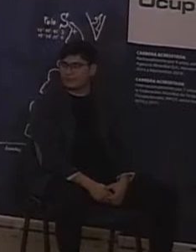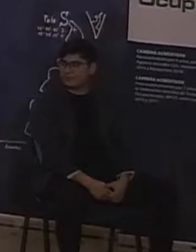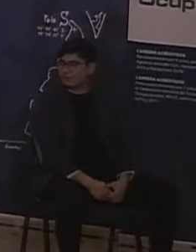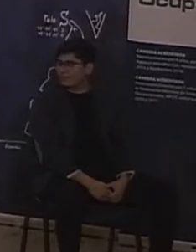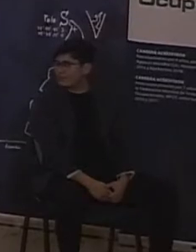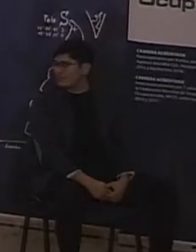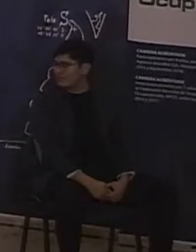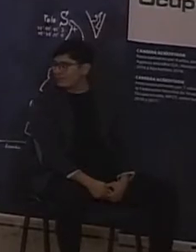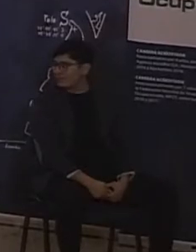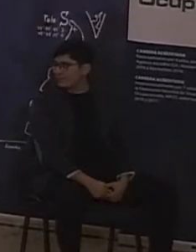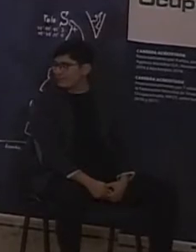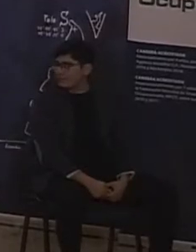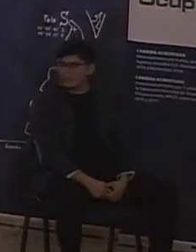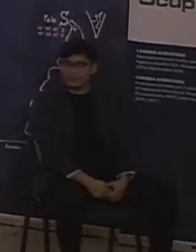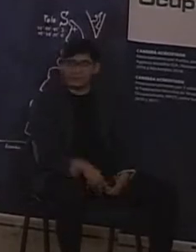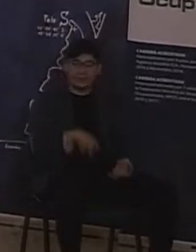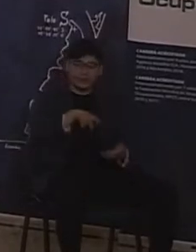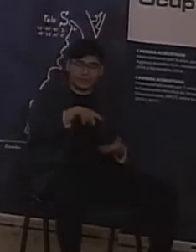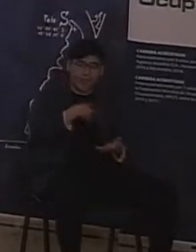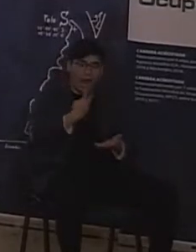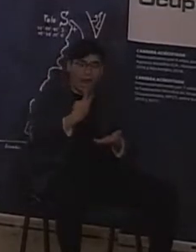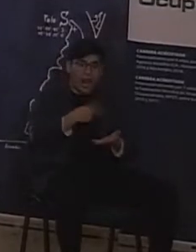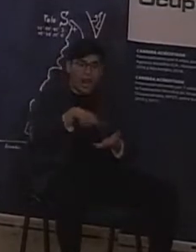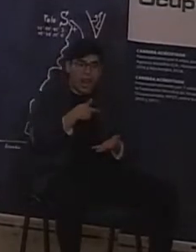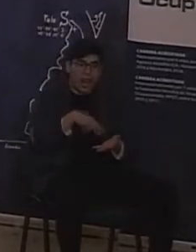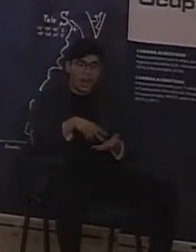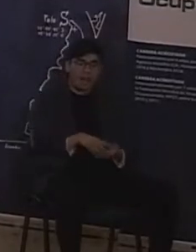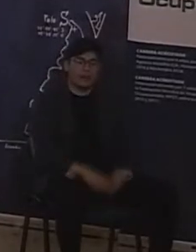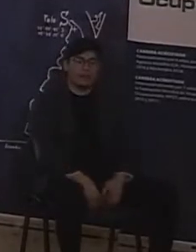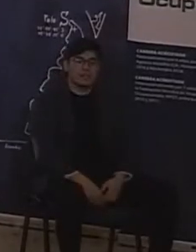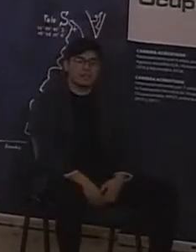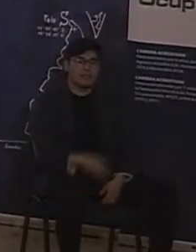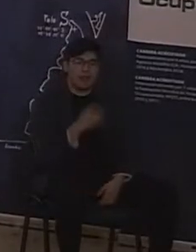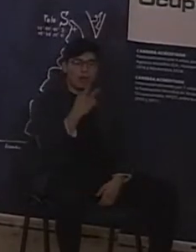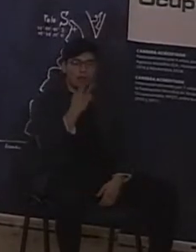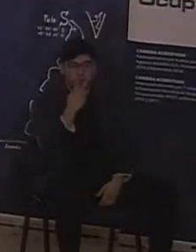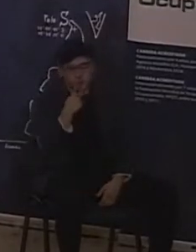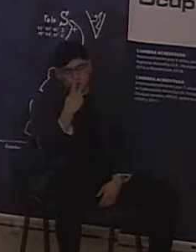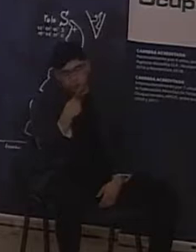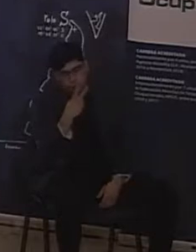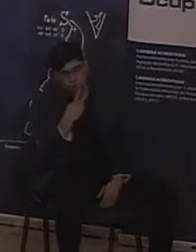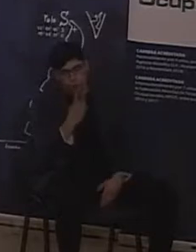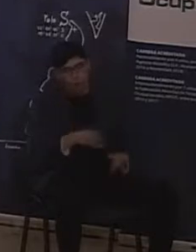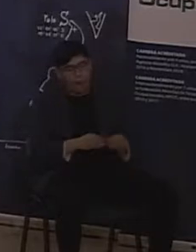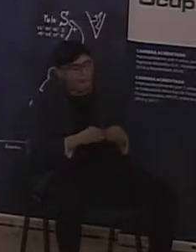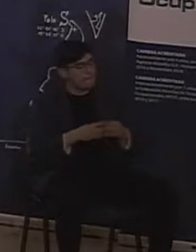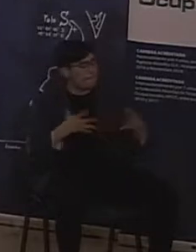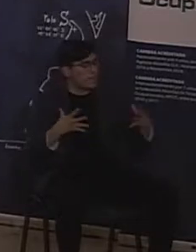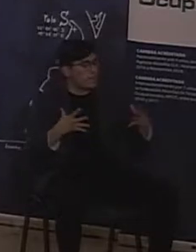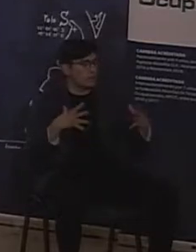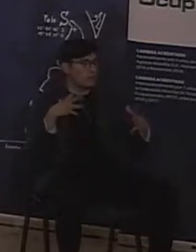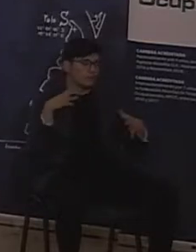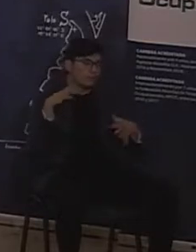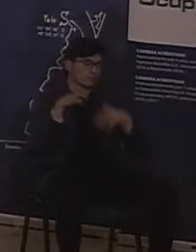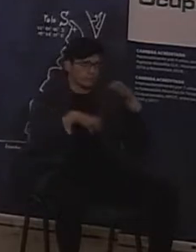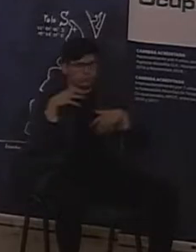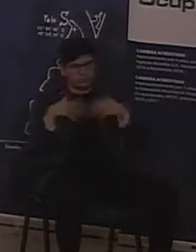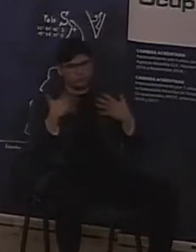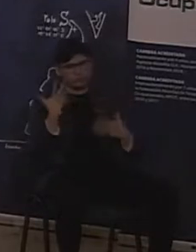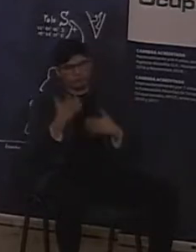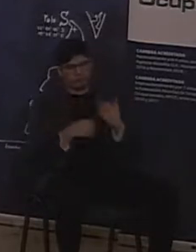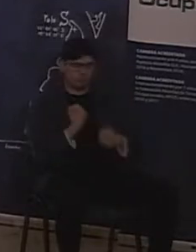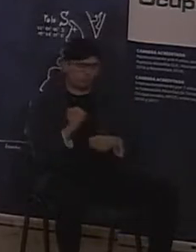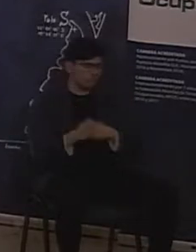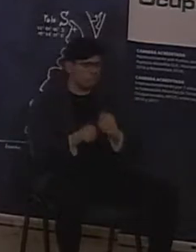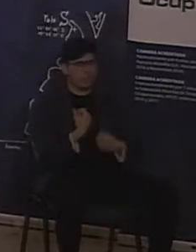el soldado rosado llora llora mucho y se desespera le da mucha pena le da mucha